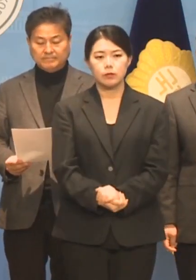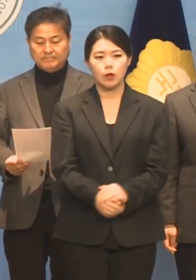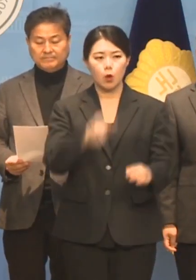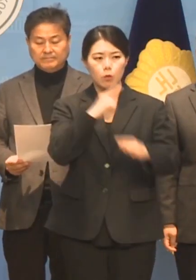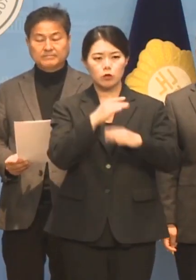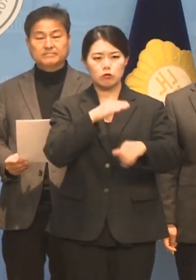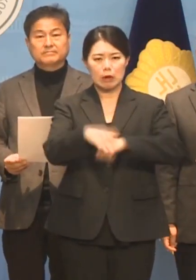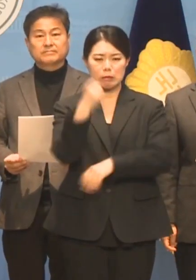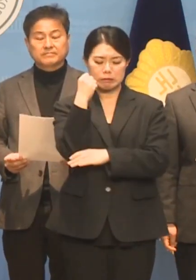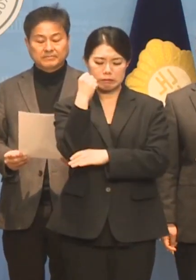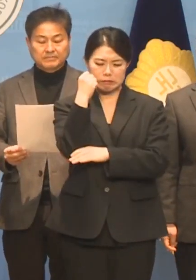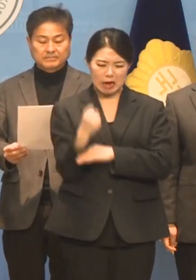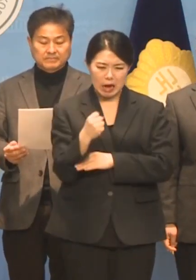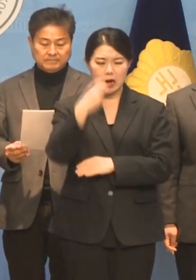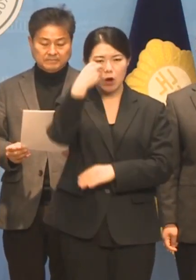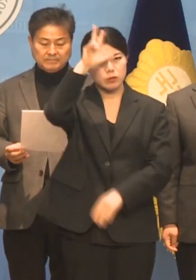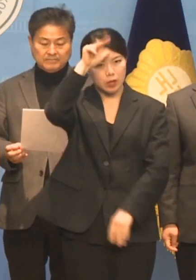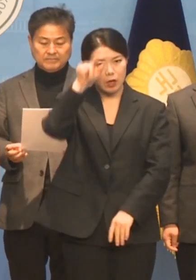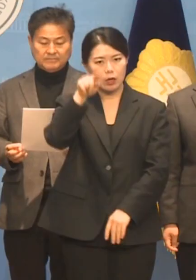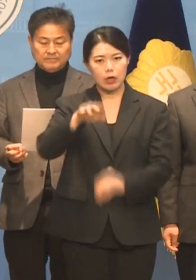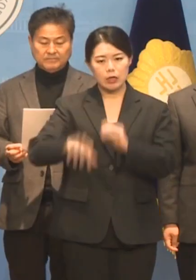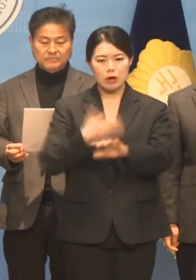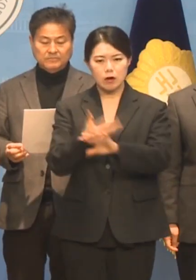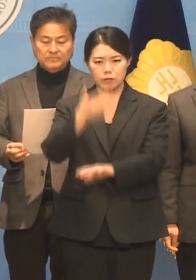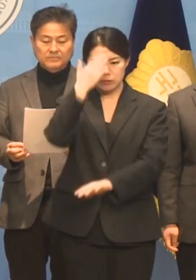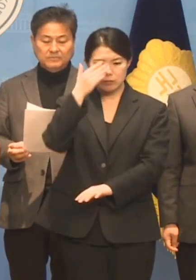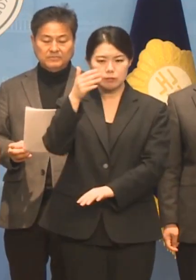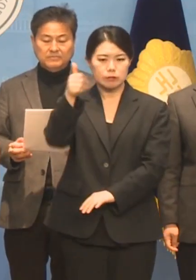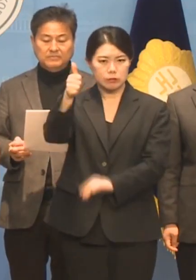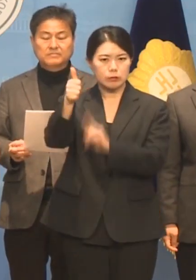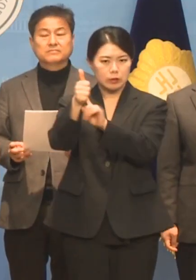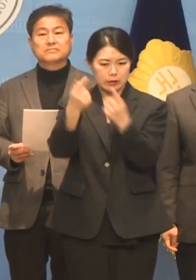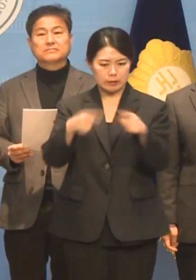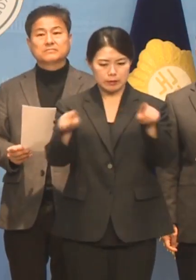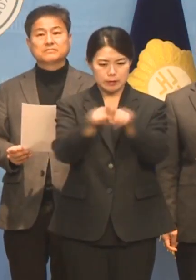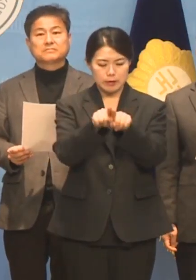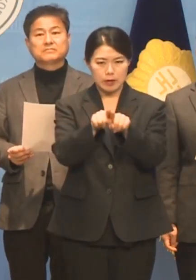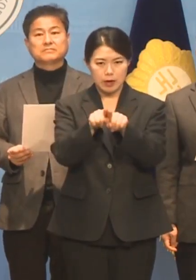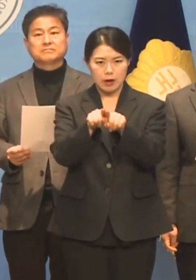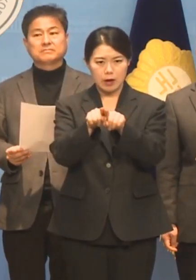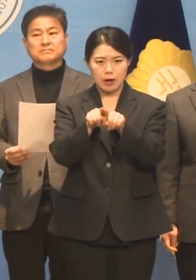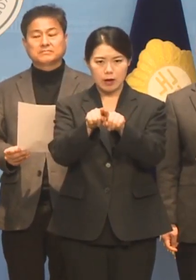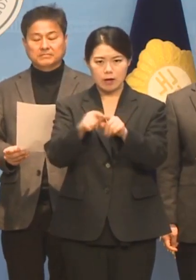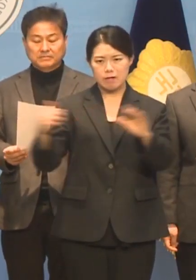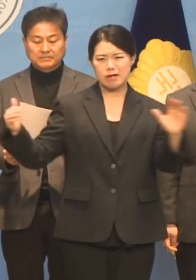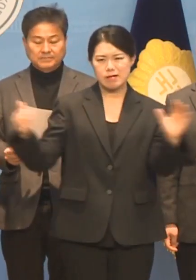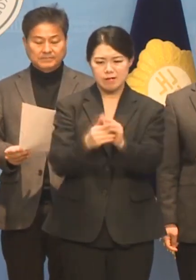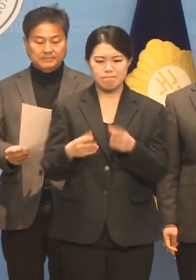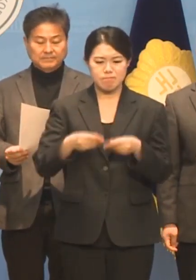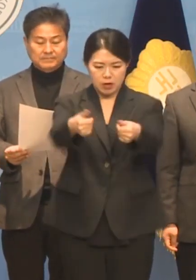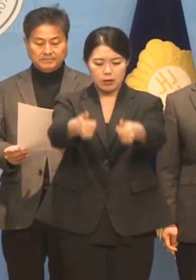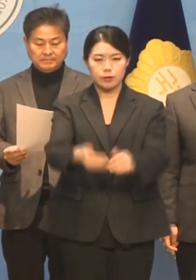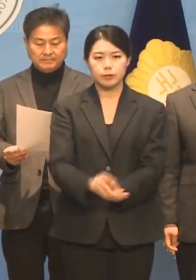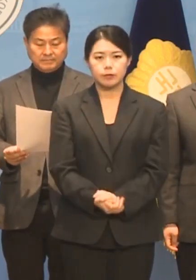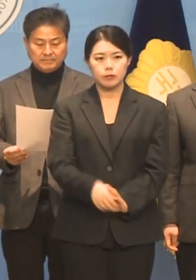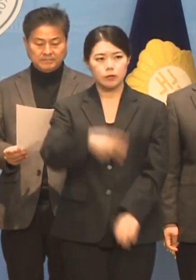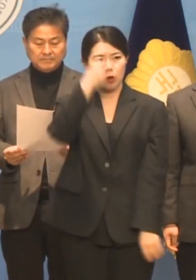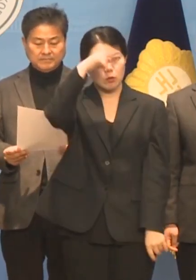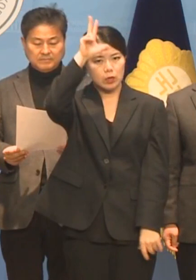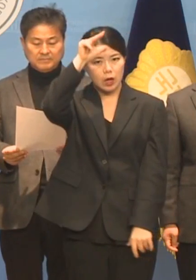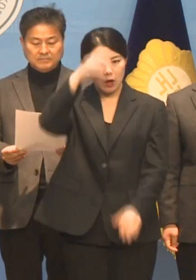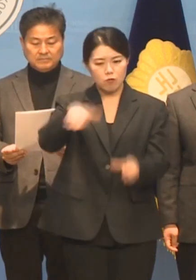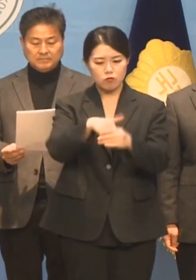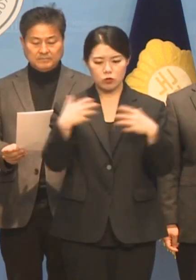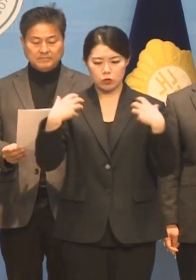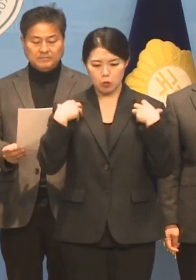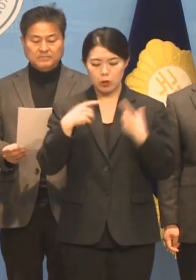민주주의를 병들게 한 정치검찰 내란 수계 윤석열과 함께 종말을 맞이할 것입니다. 검찰이 문재인 정권에